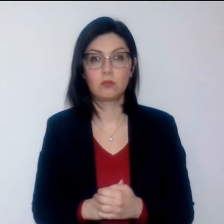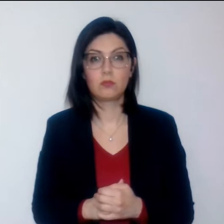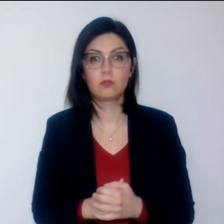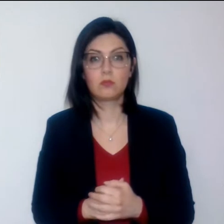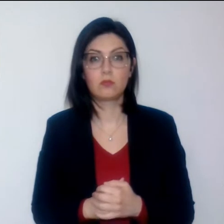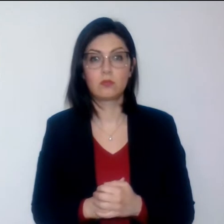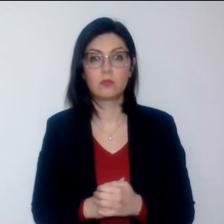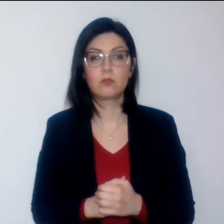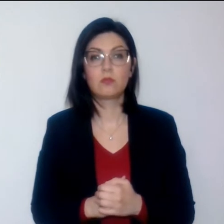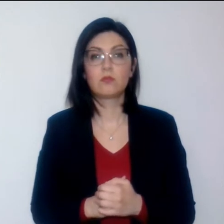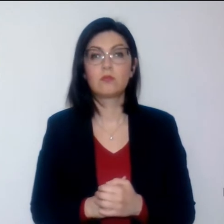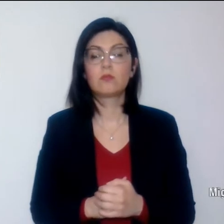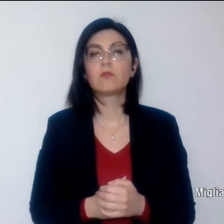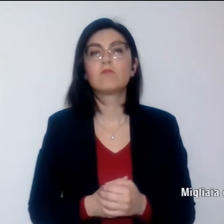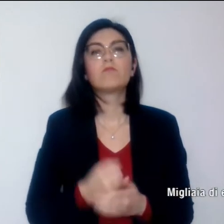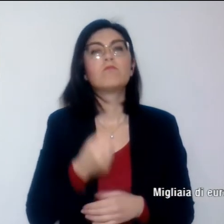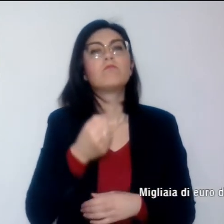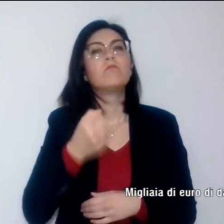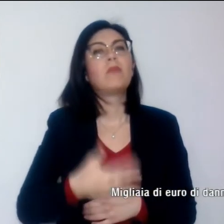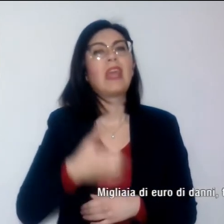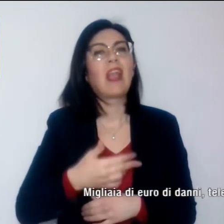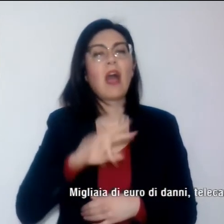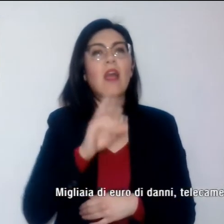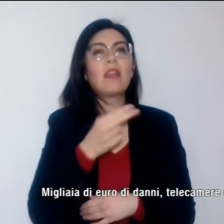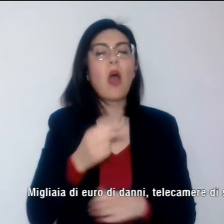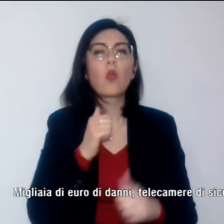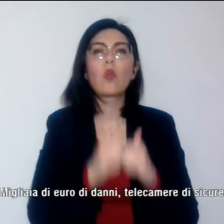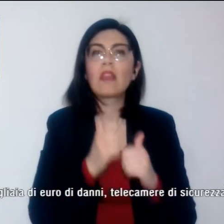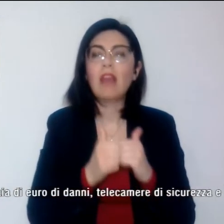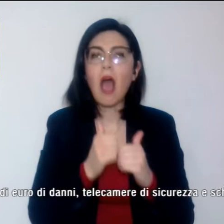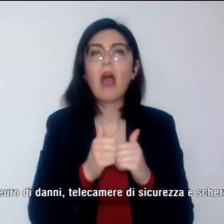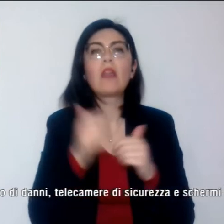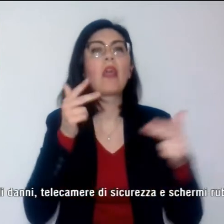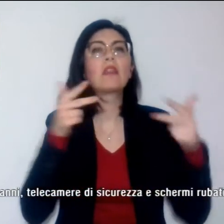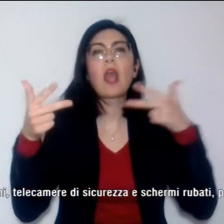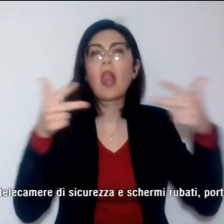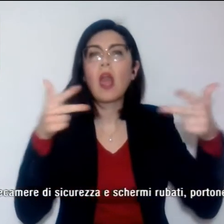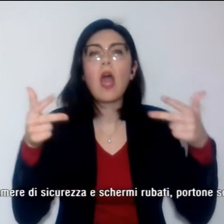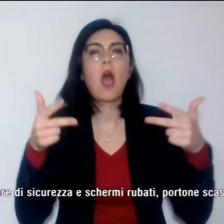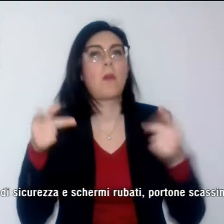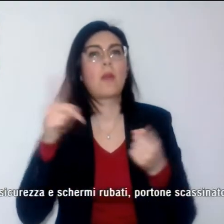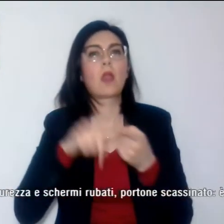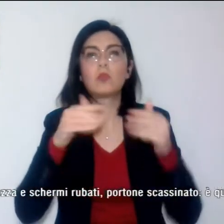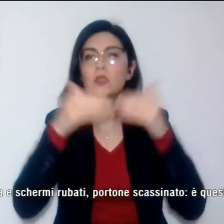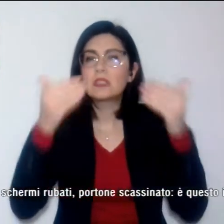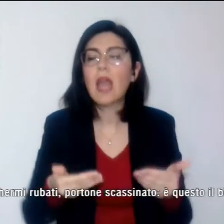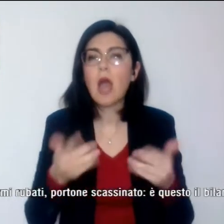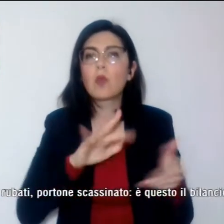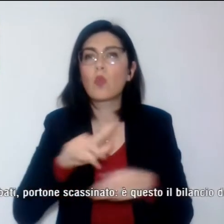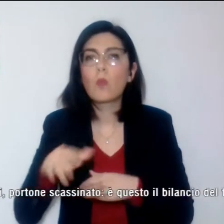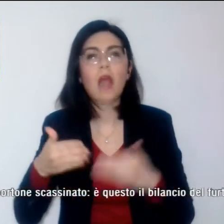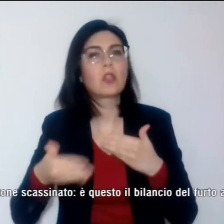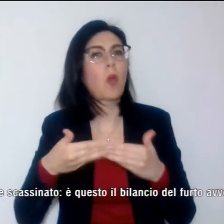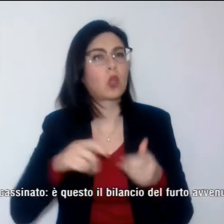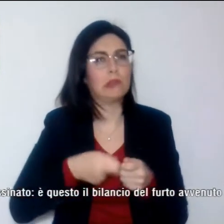migliaia di euro di danni telecamere di sicurezza e schermi rubati portone scassinato questo il